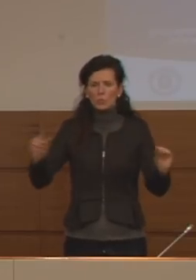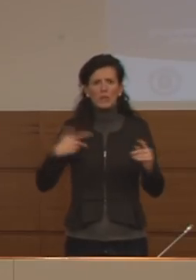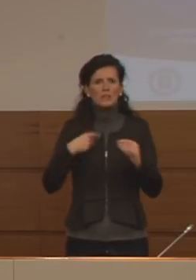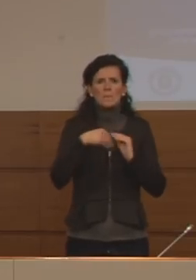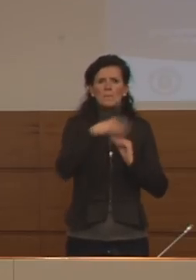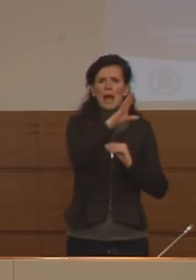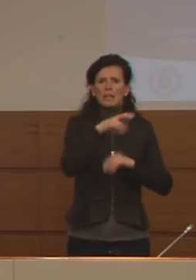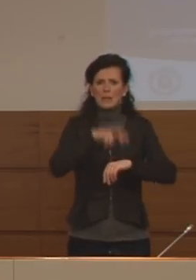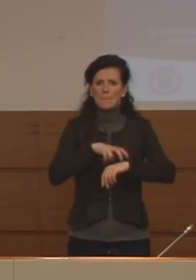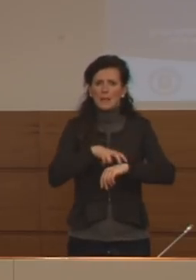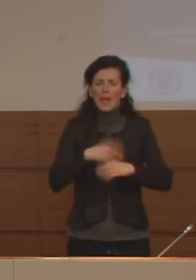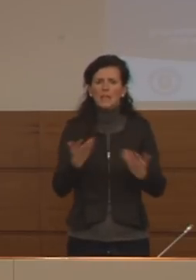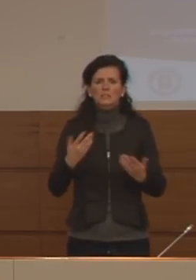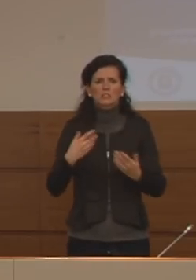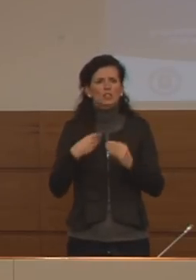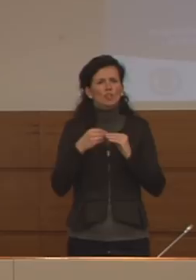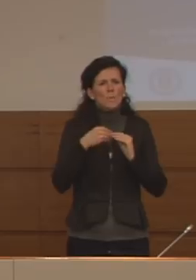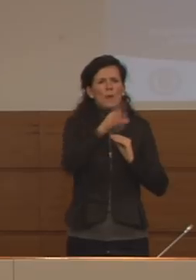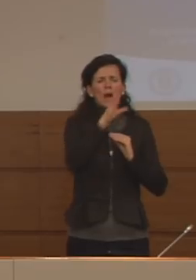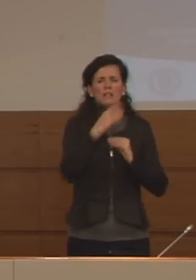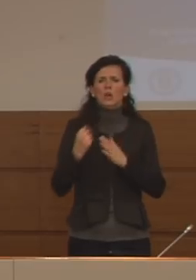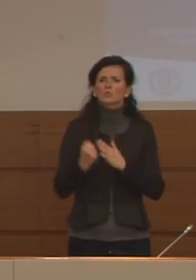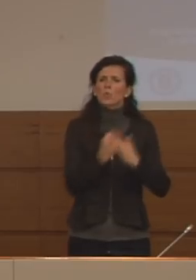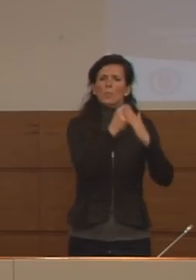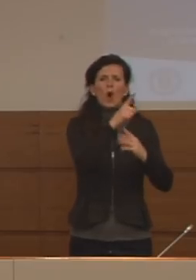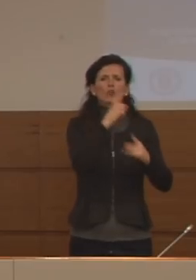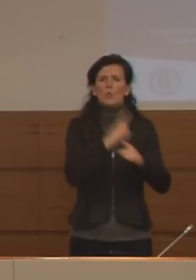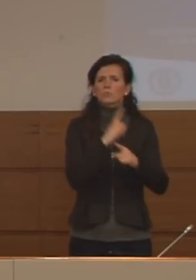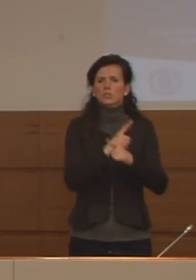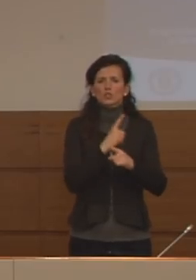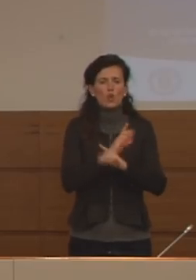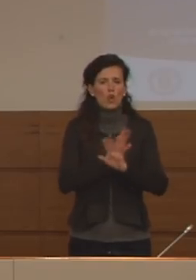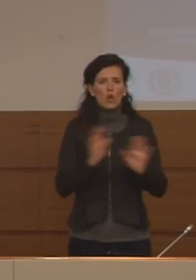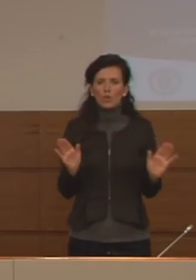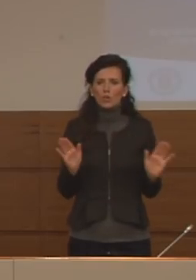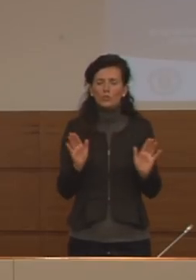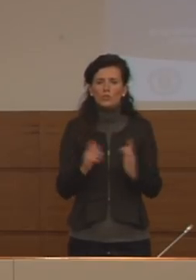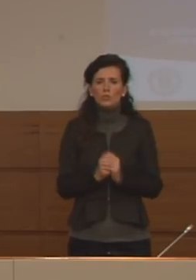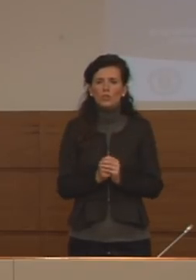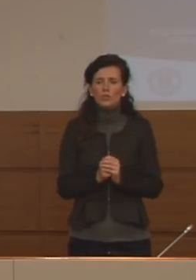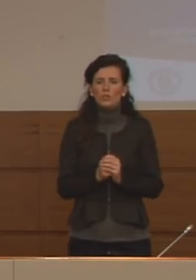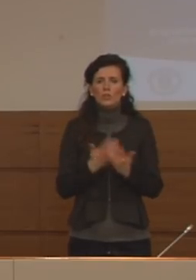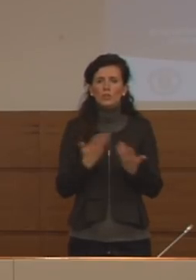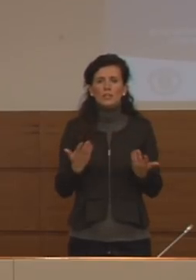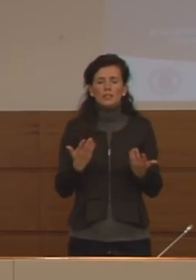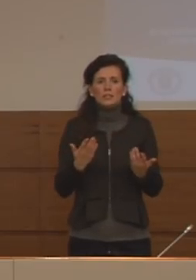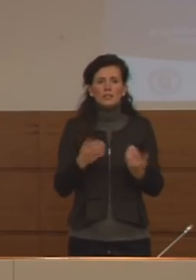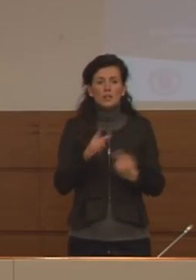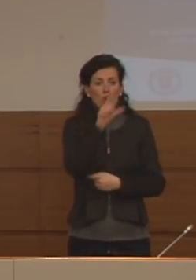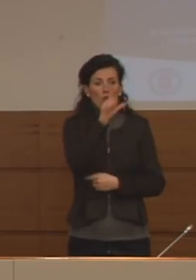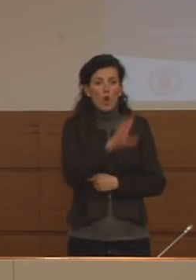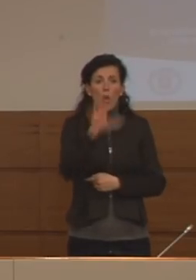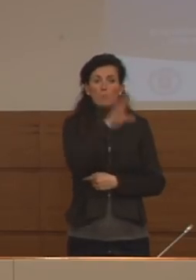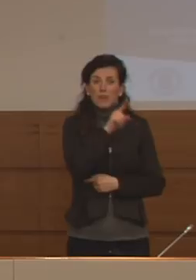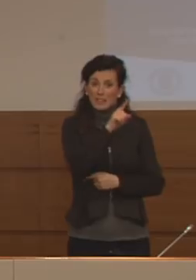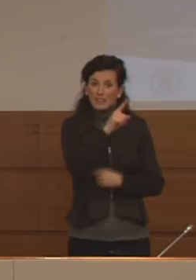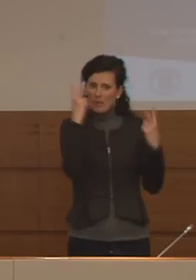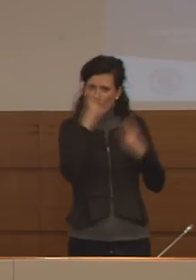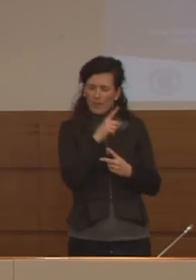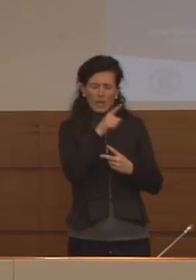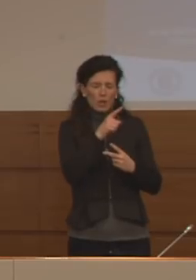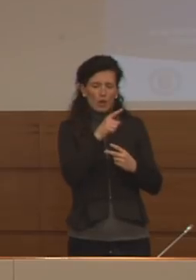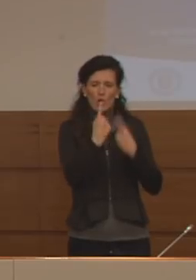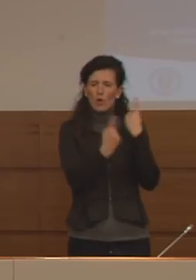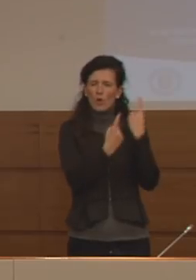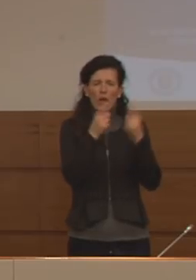medici forniamo tutto il supporto necessario e voglio dire che alla regione lombardia che la regione più colpita abbiamo